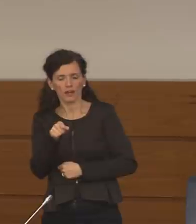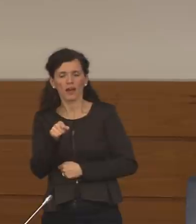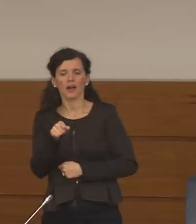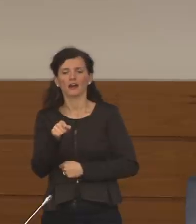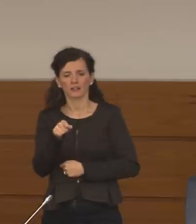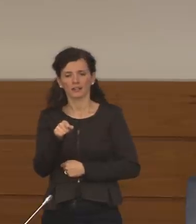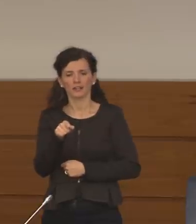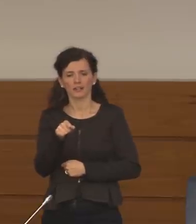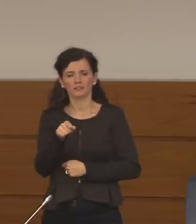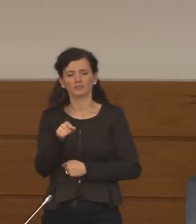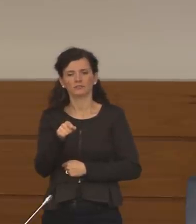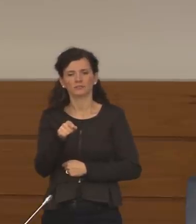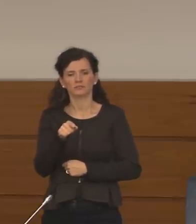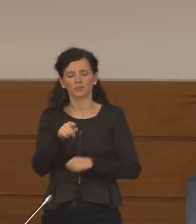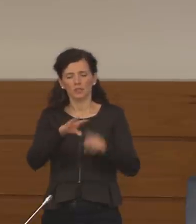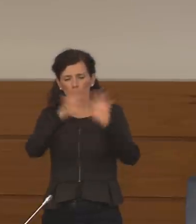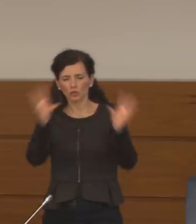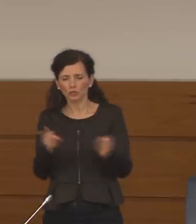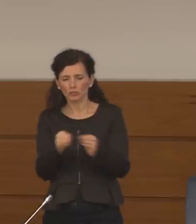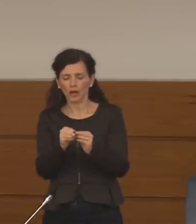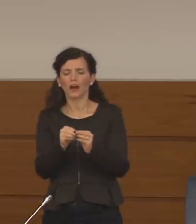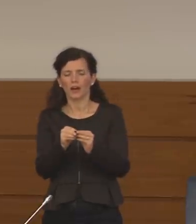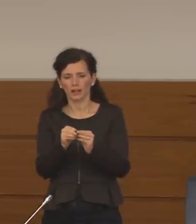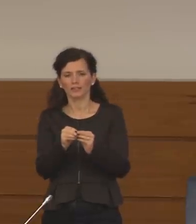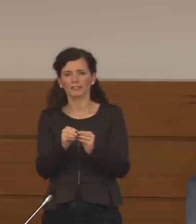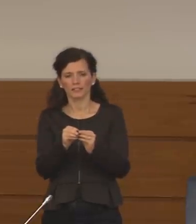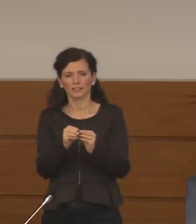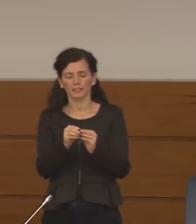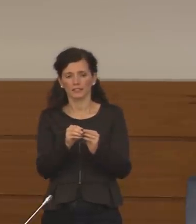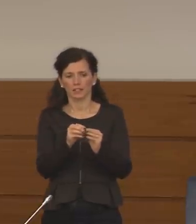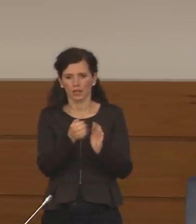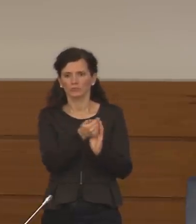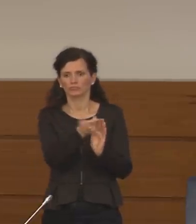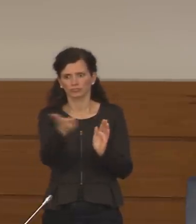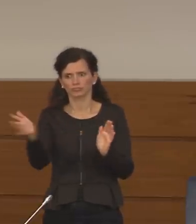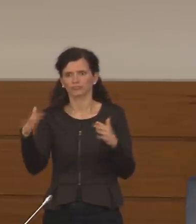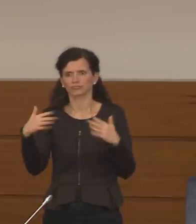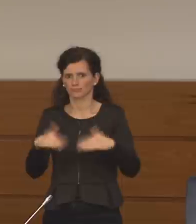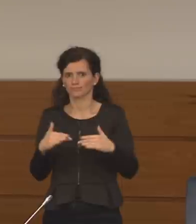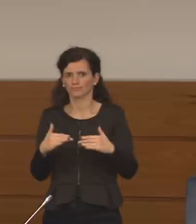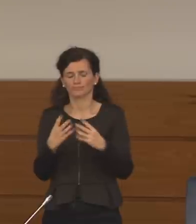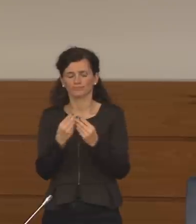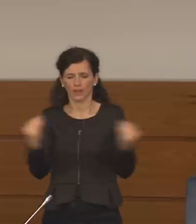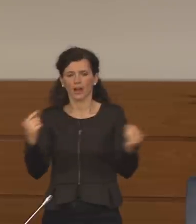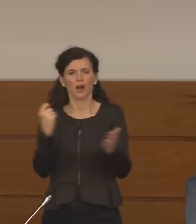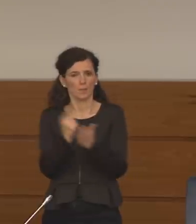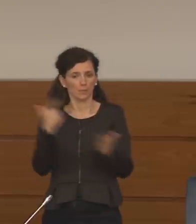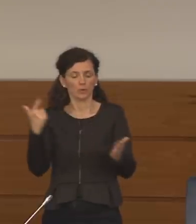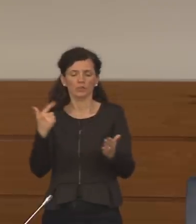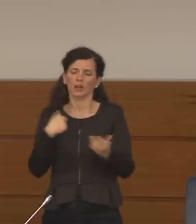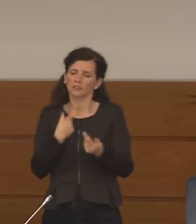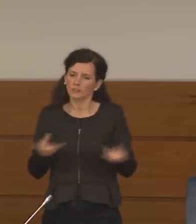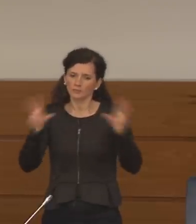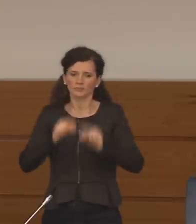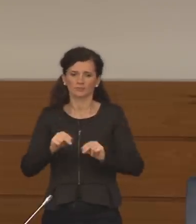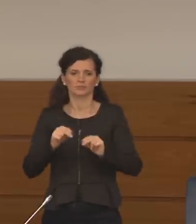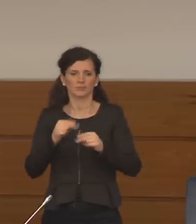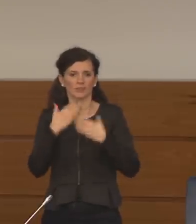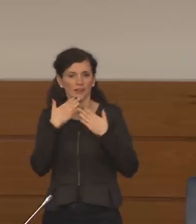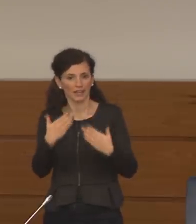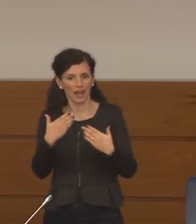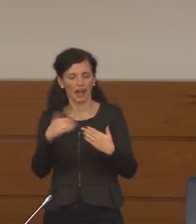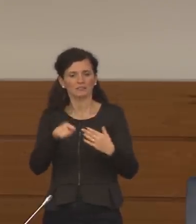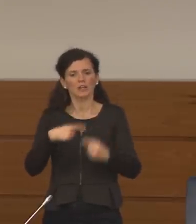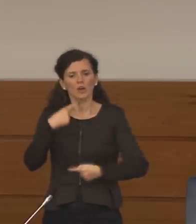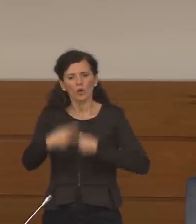raggiunto non numeri molto molto importanti e quindi gli voglio ringraziare per la